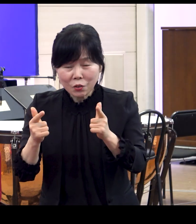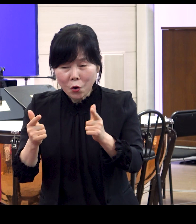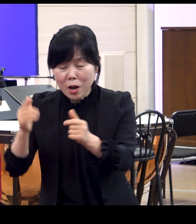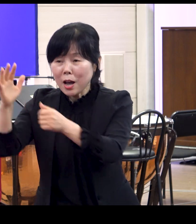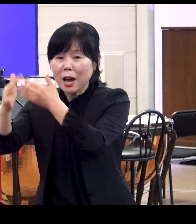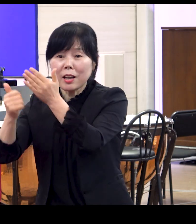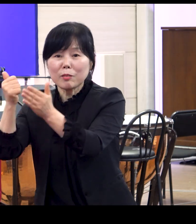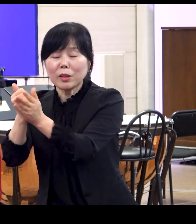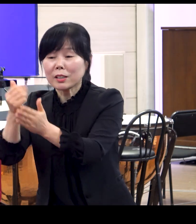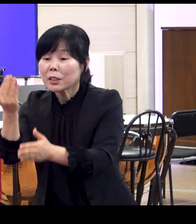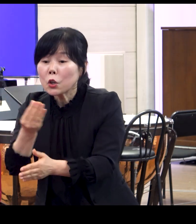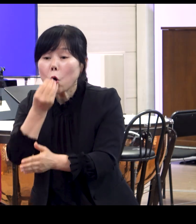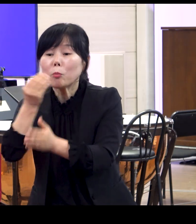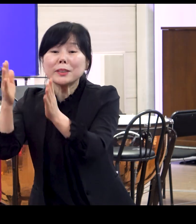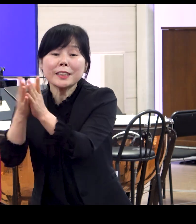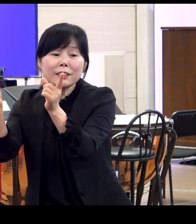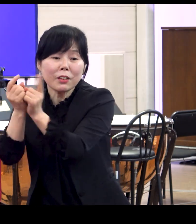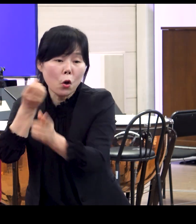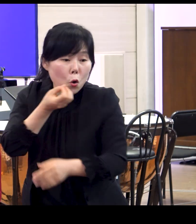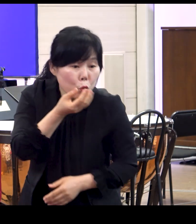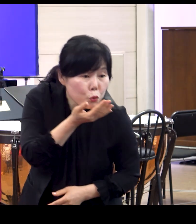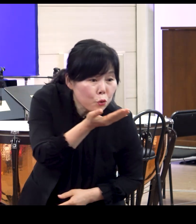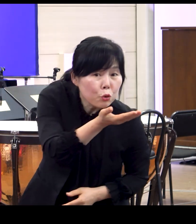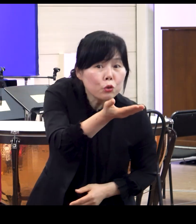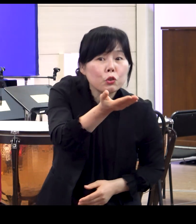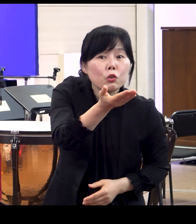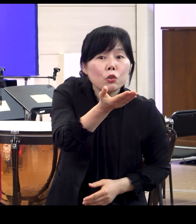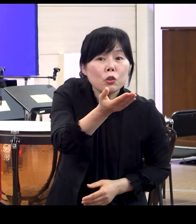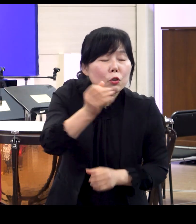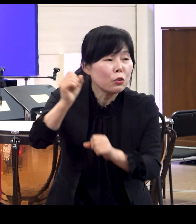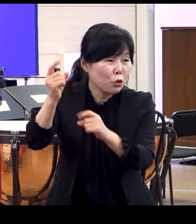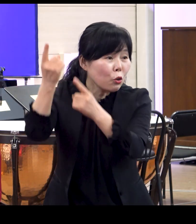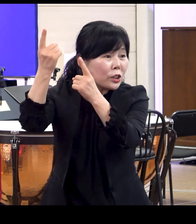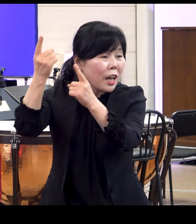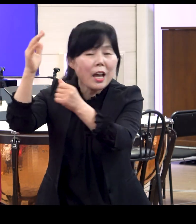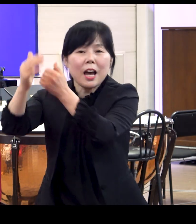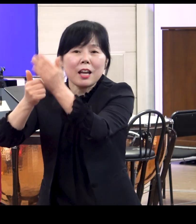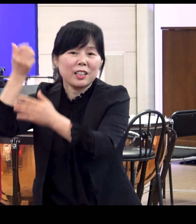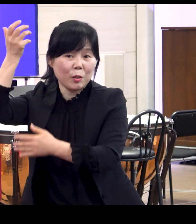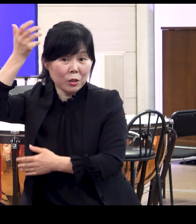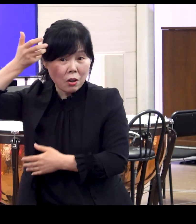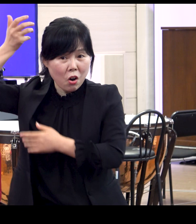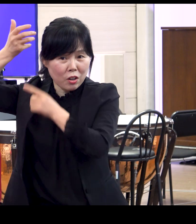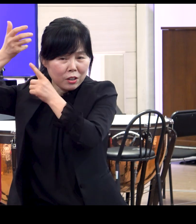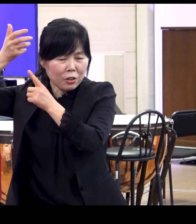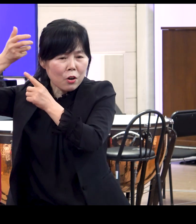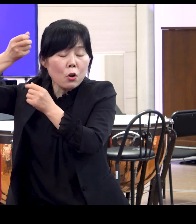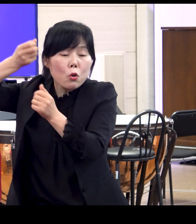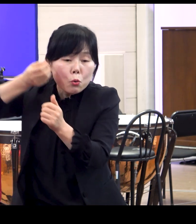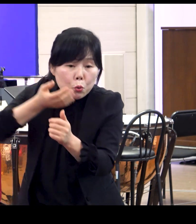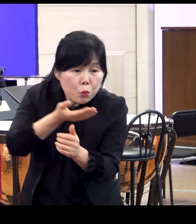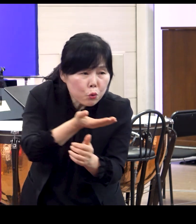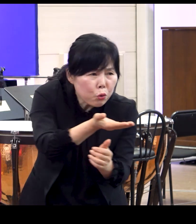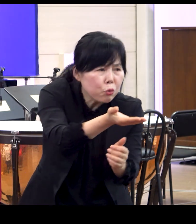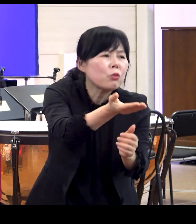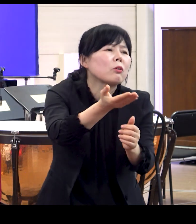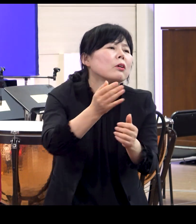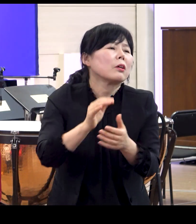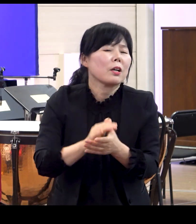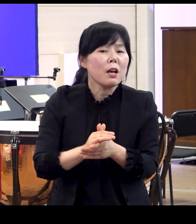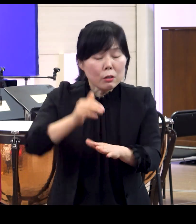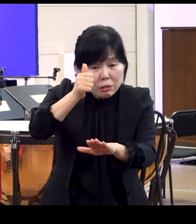호흡을 직접 불어넣으시면서 동시에 당신의 영을 불어넣으신 거예요.